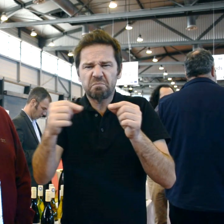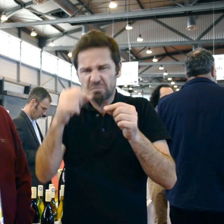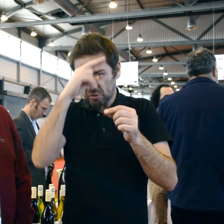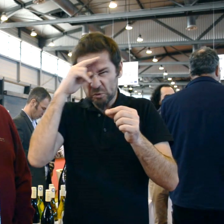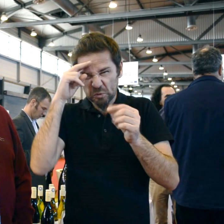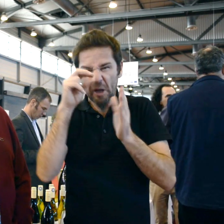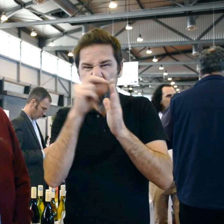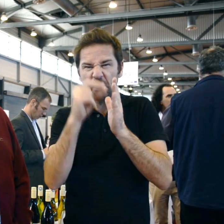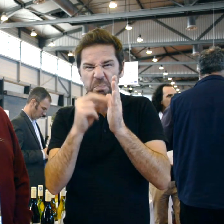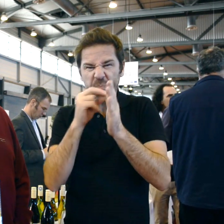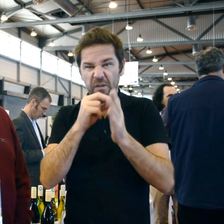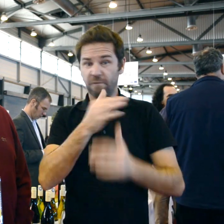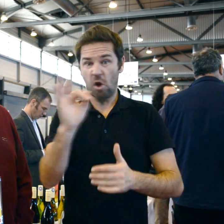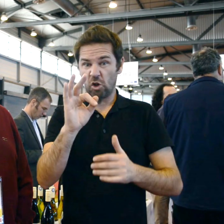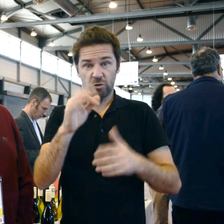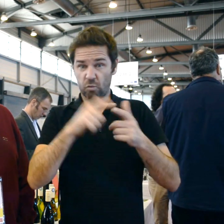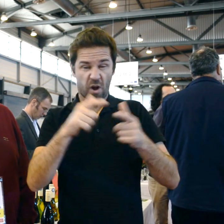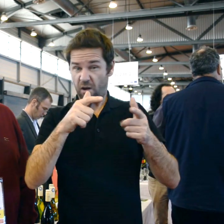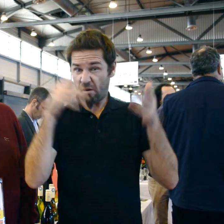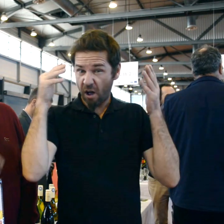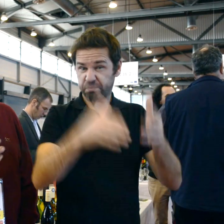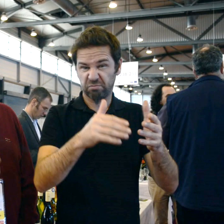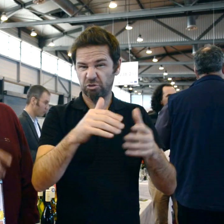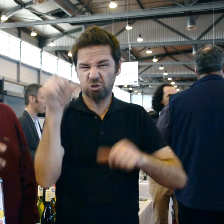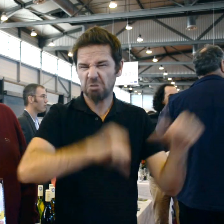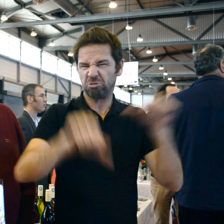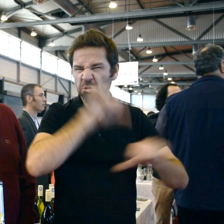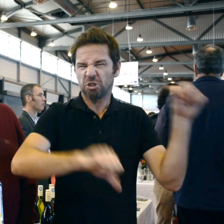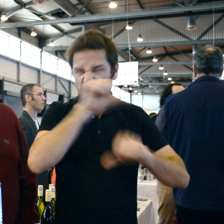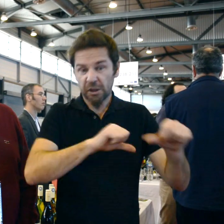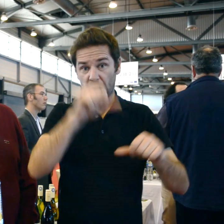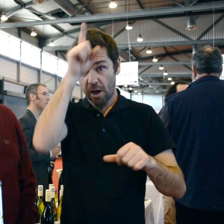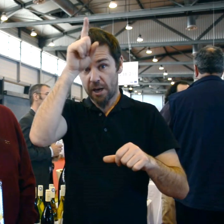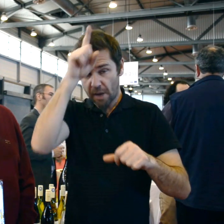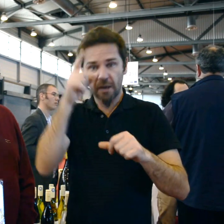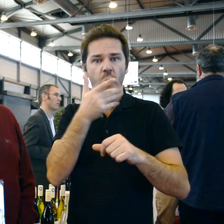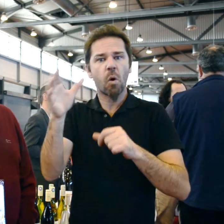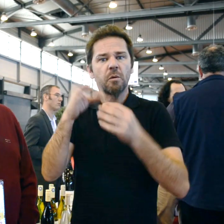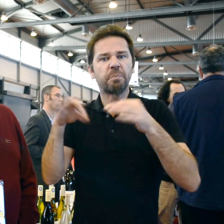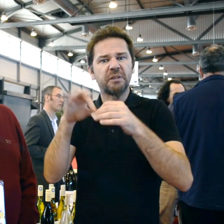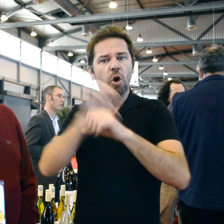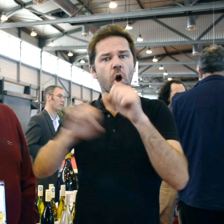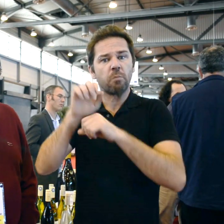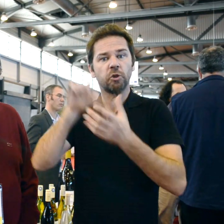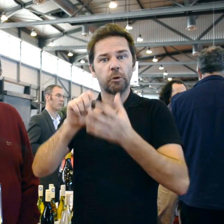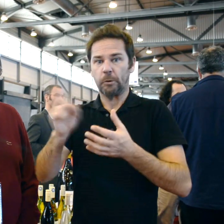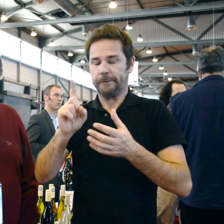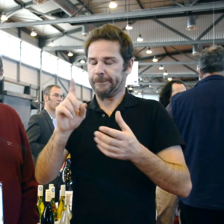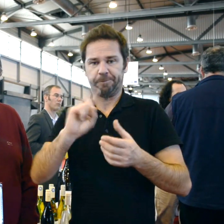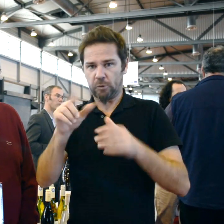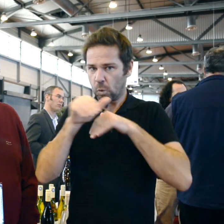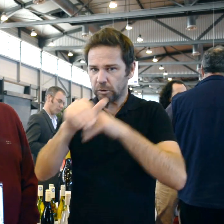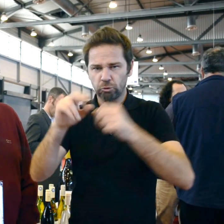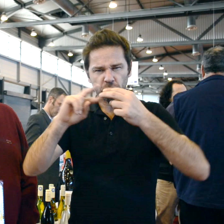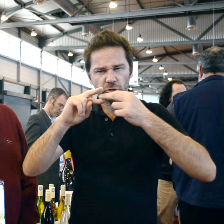tout chimique. L'Allemagne et d'autres pays de l'Europe centrale ont continué à travailler sur